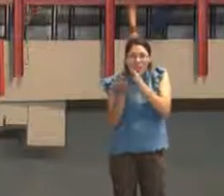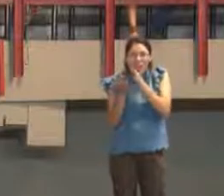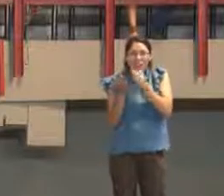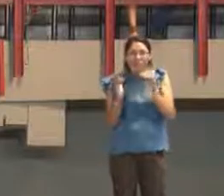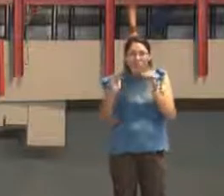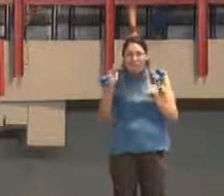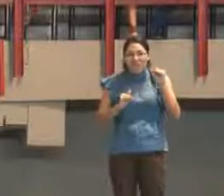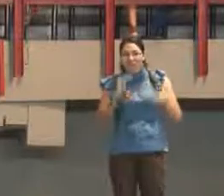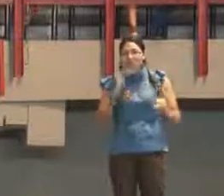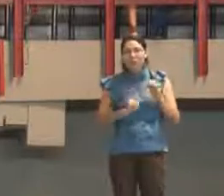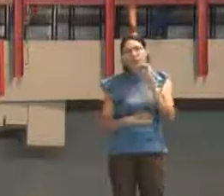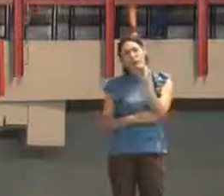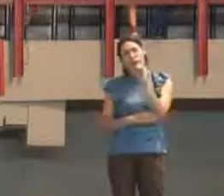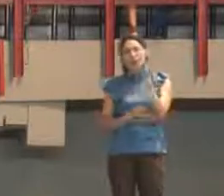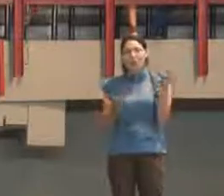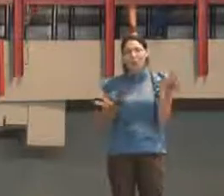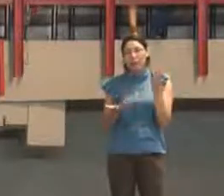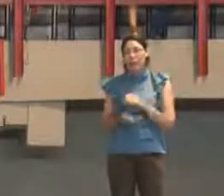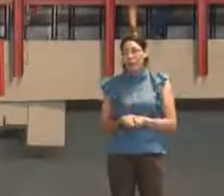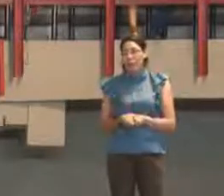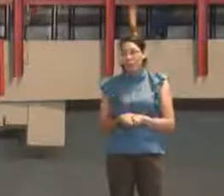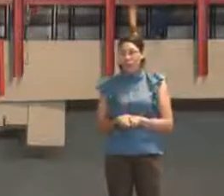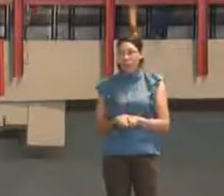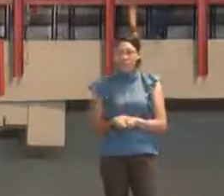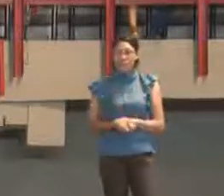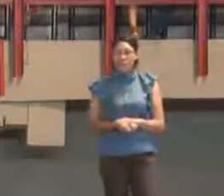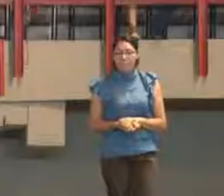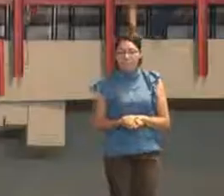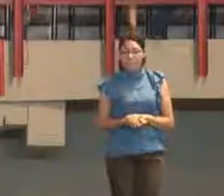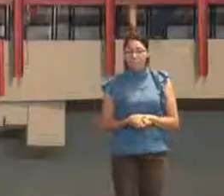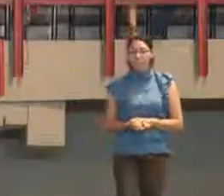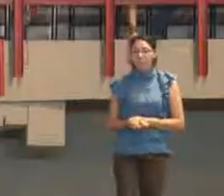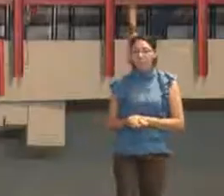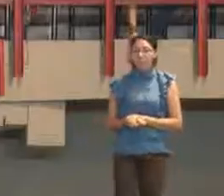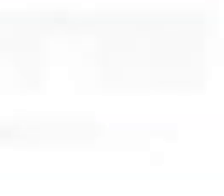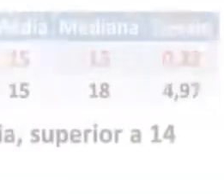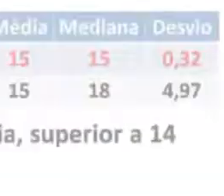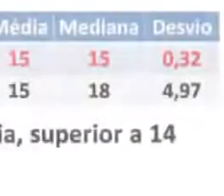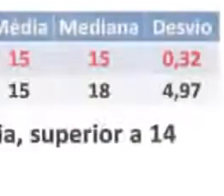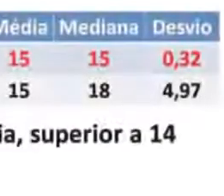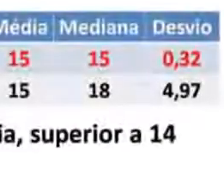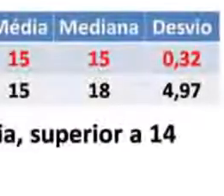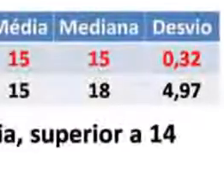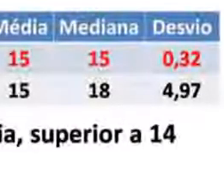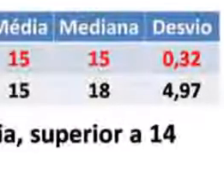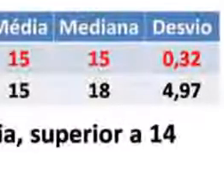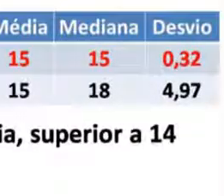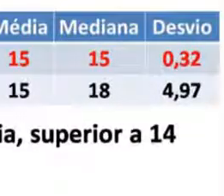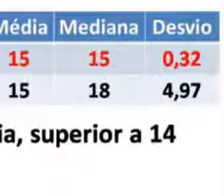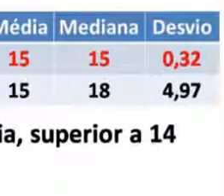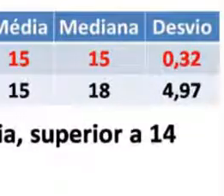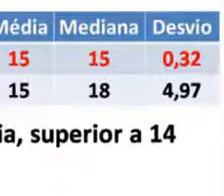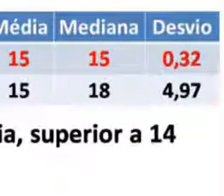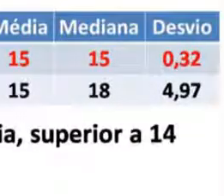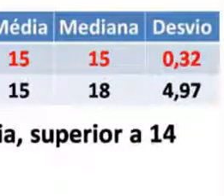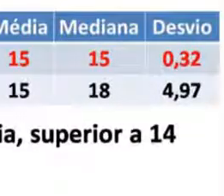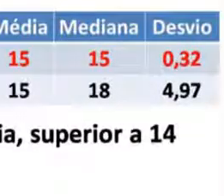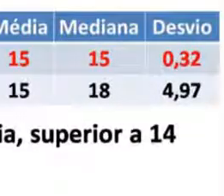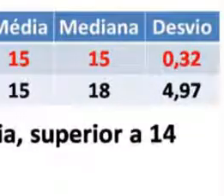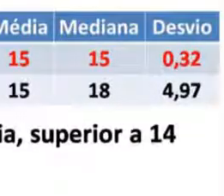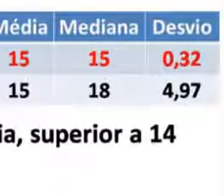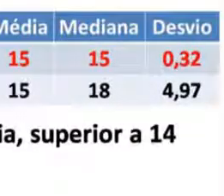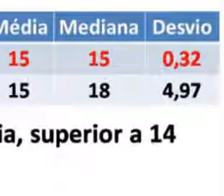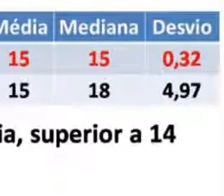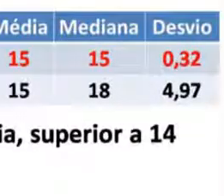bem? Então a gente vai mostrar aqui agora para vocês. Ó. Condição 1, maior média superior a 14. Os dois tiveram